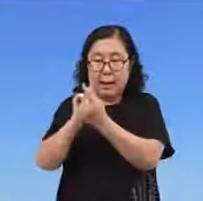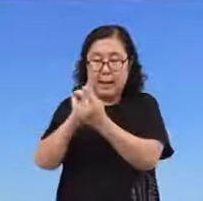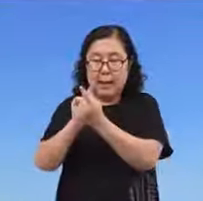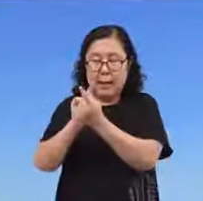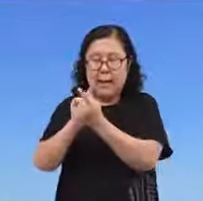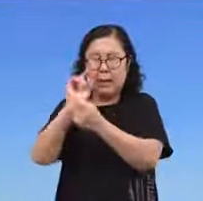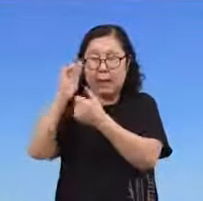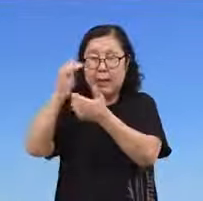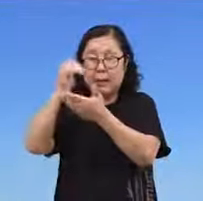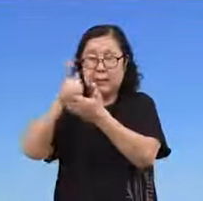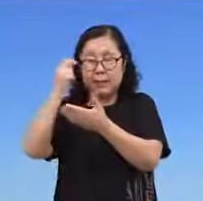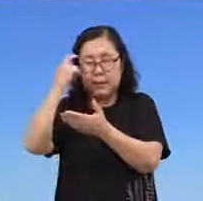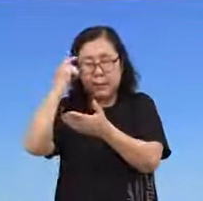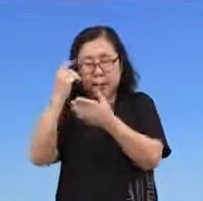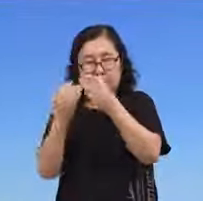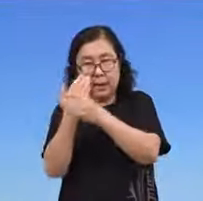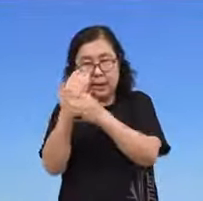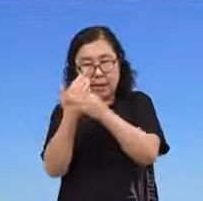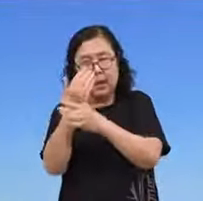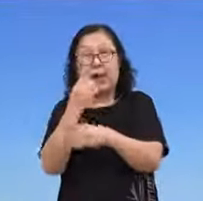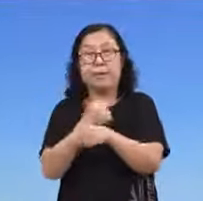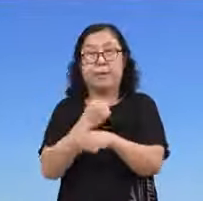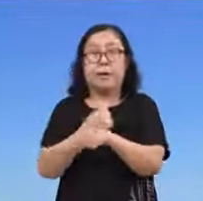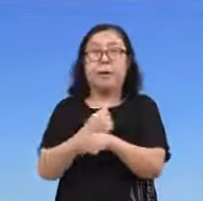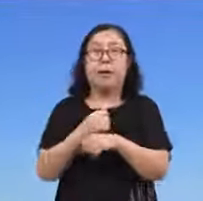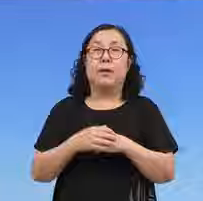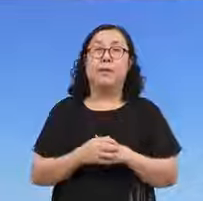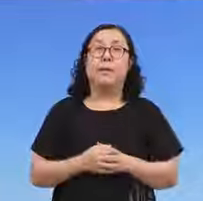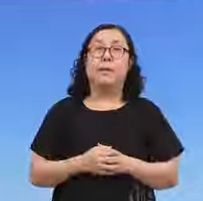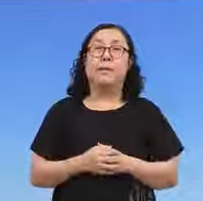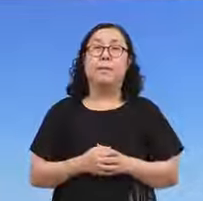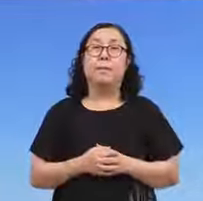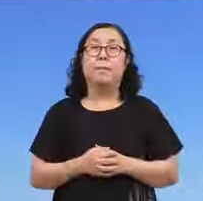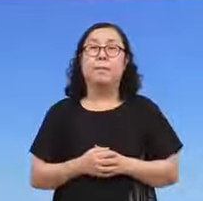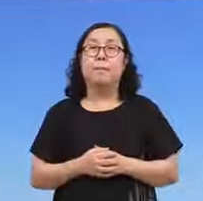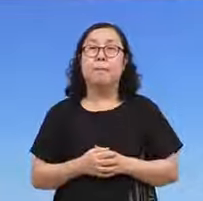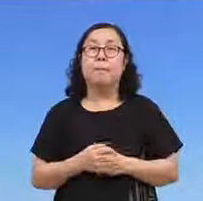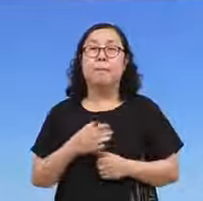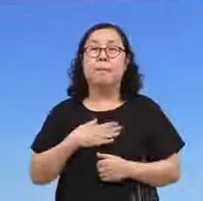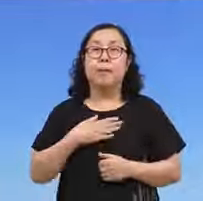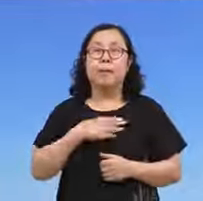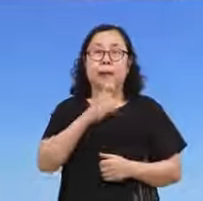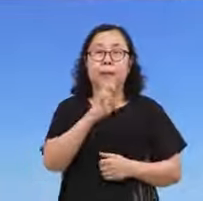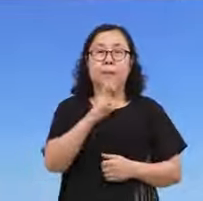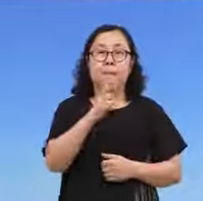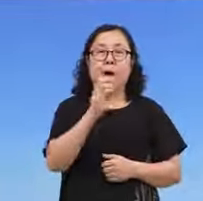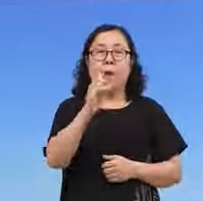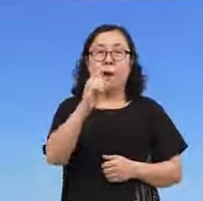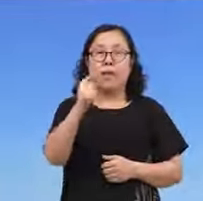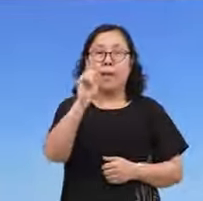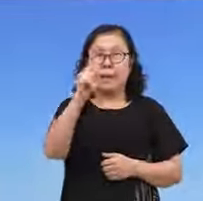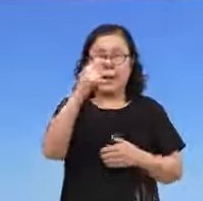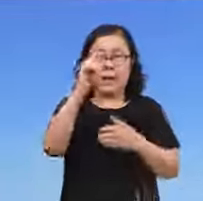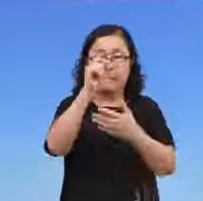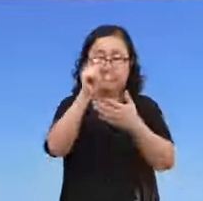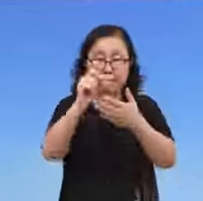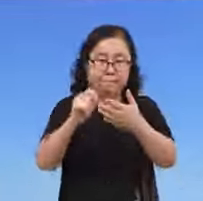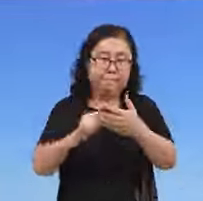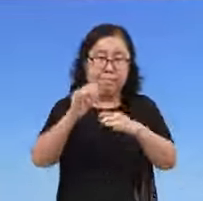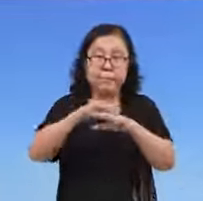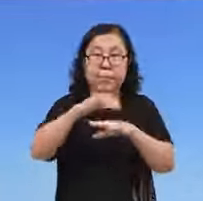그 하나님을 또 올렸어야 되고요. 저는 이것과 관련해 가지고 명언 하나를 메모해 놓고 있는데요,